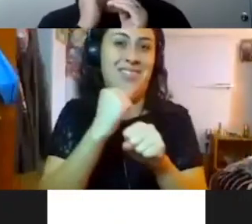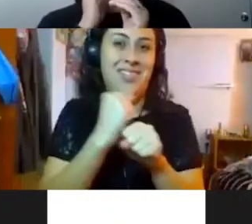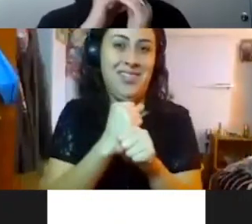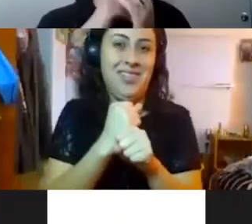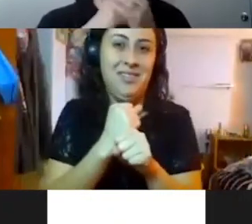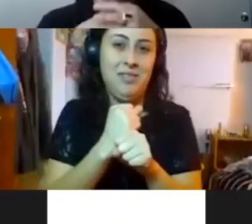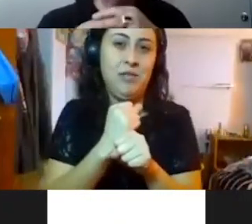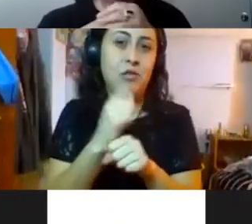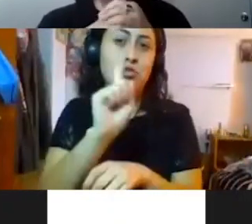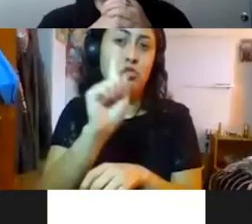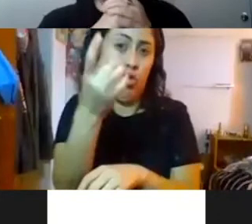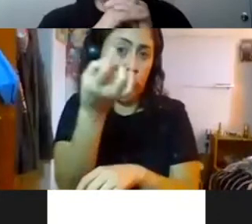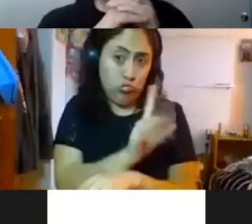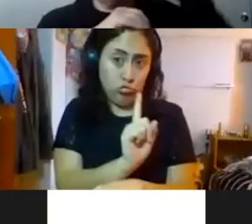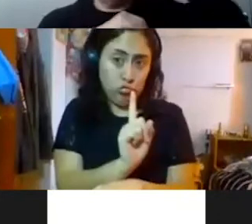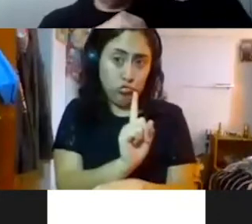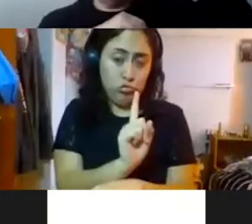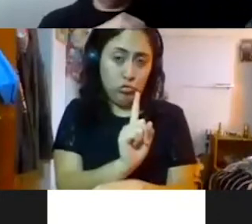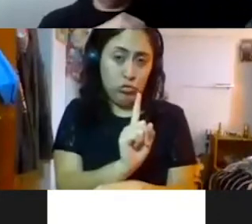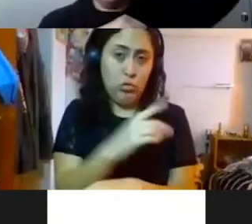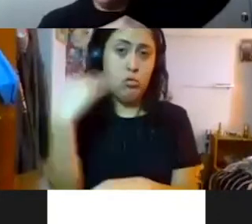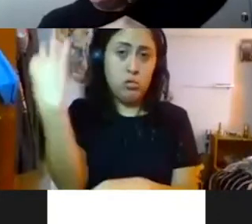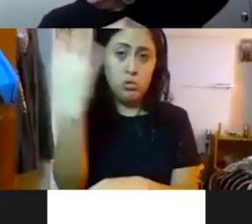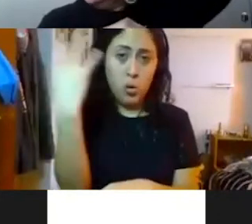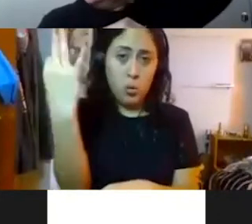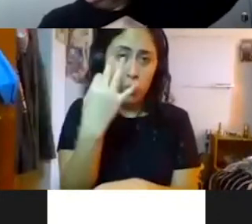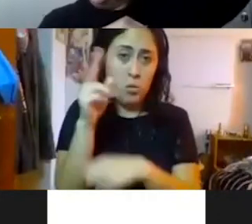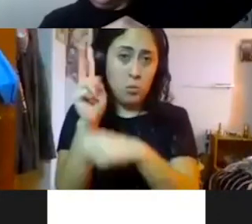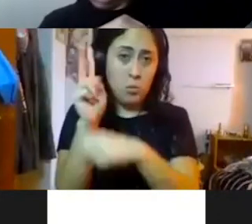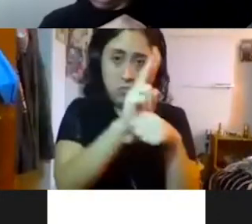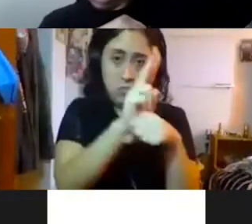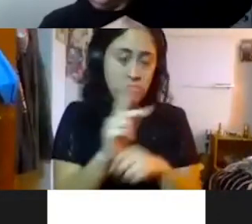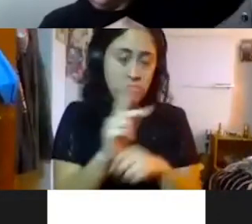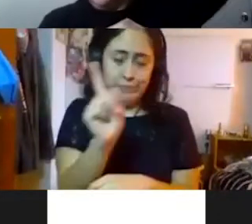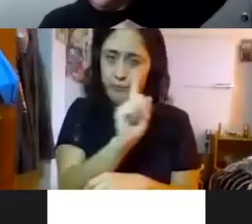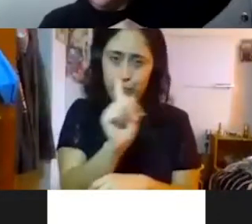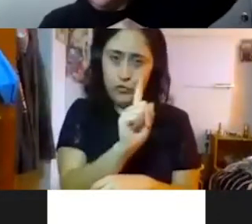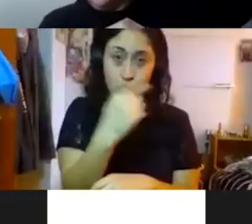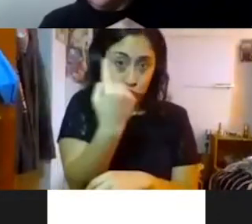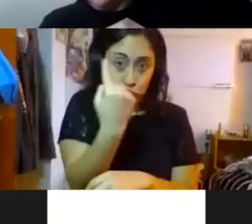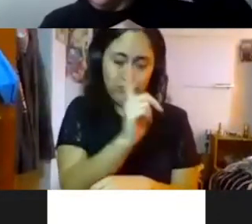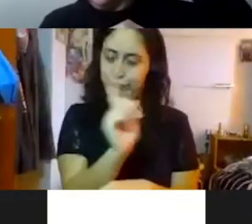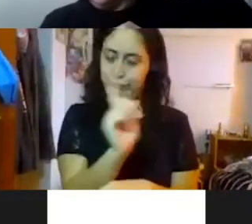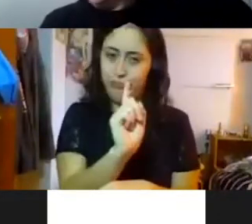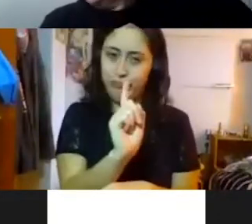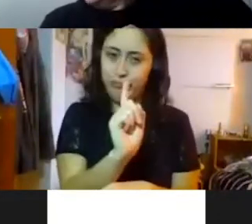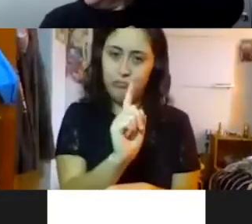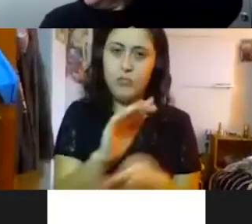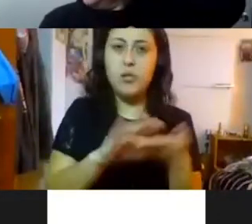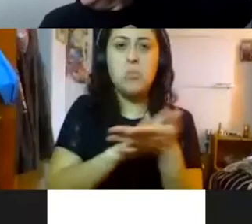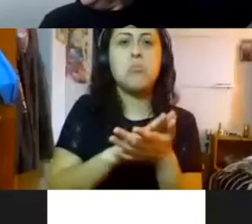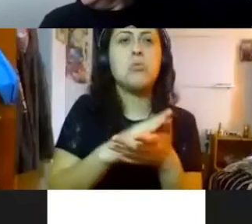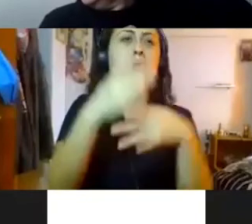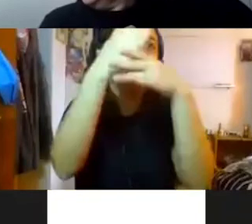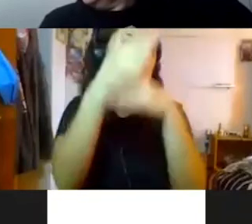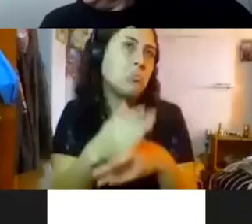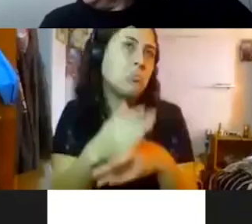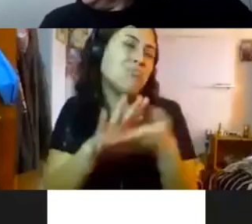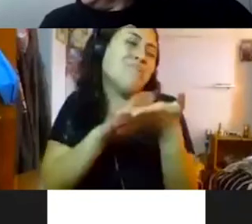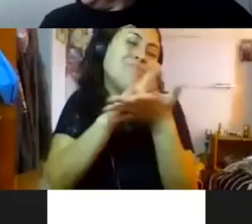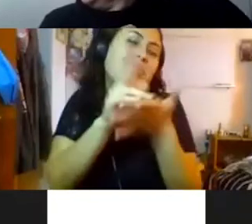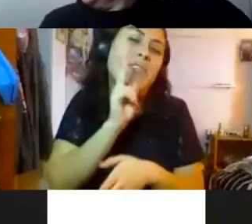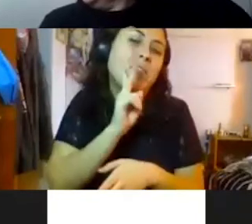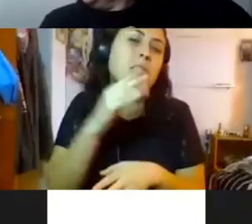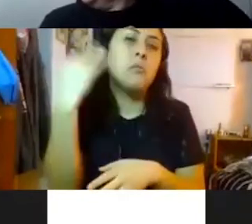no solamente con la reunión de consejo de profesores que está citado para tal día, sino que también tenemos